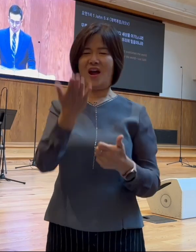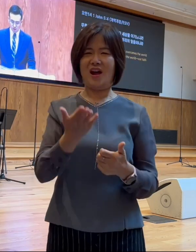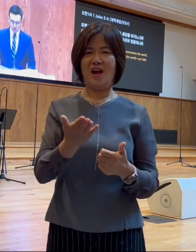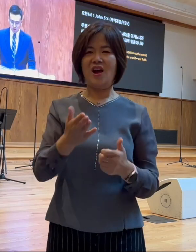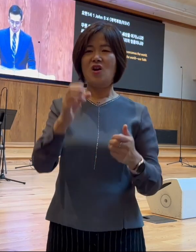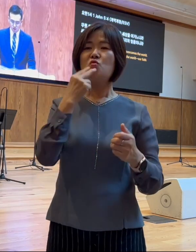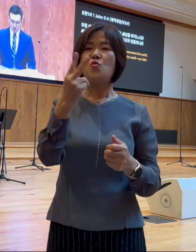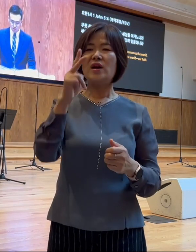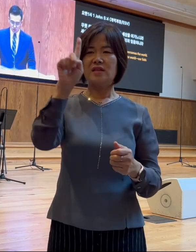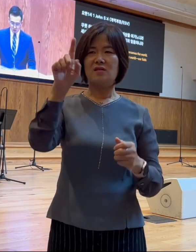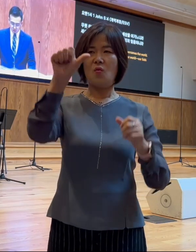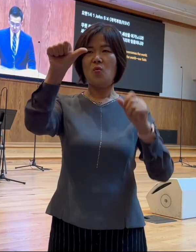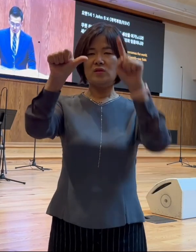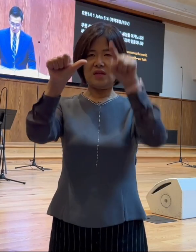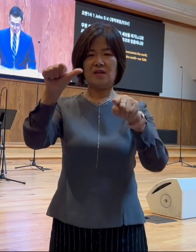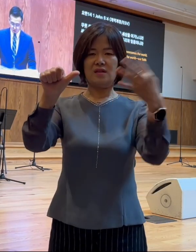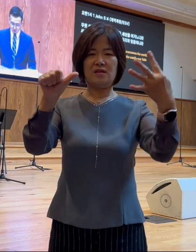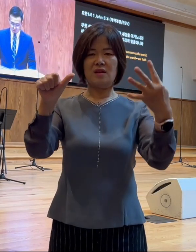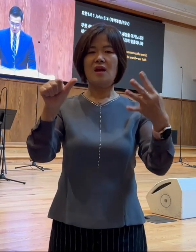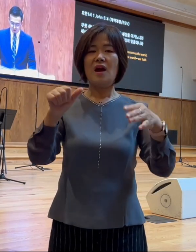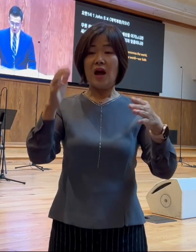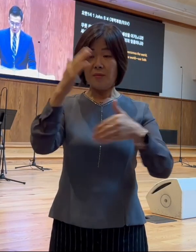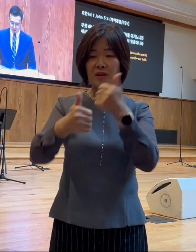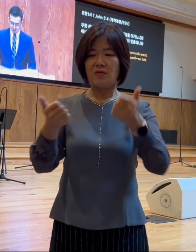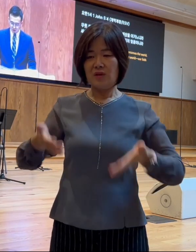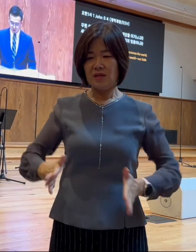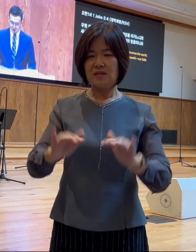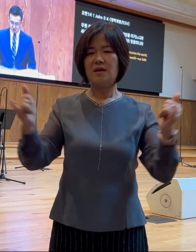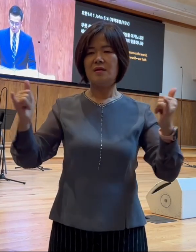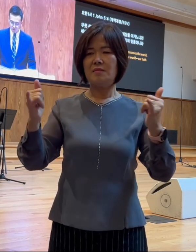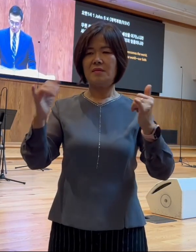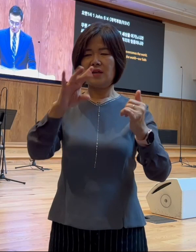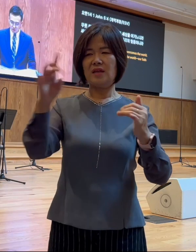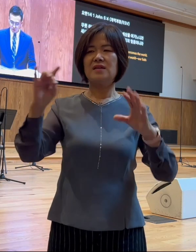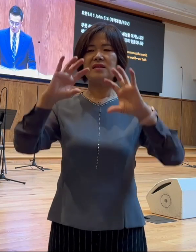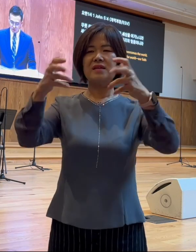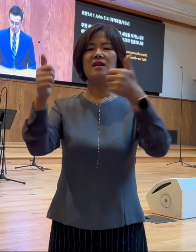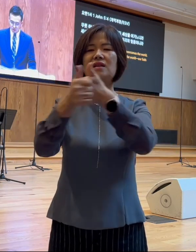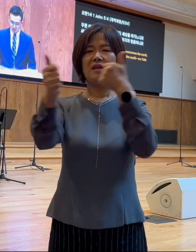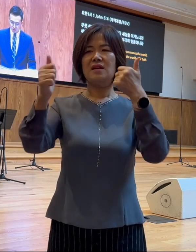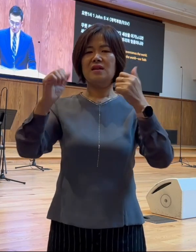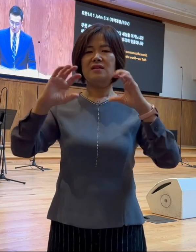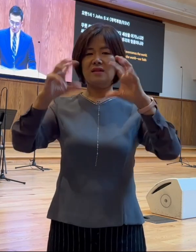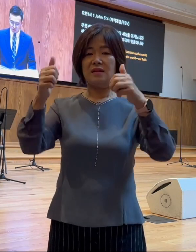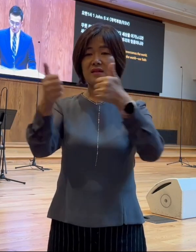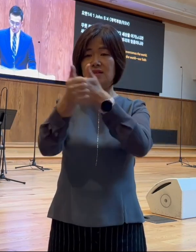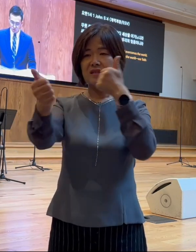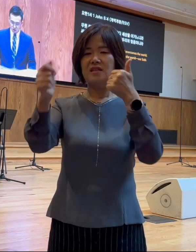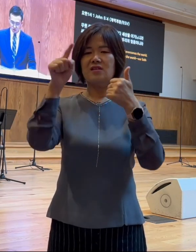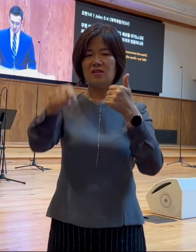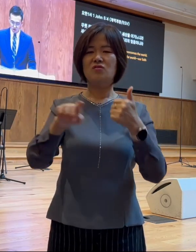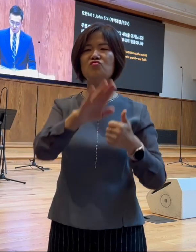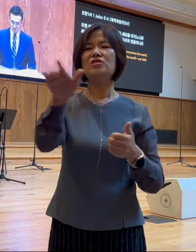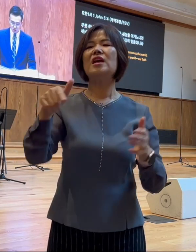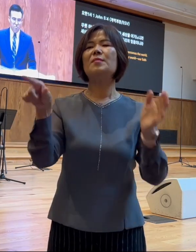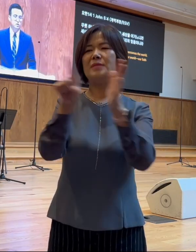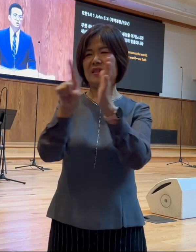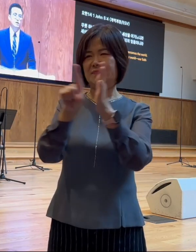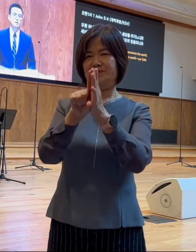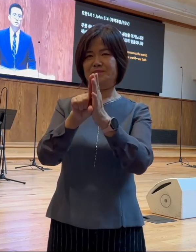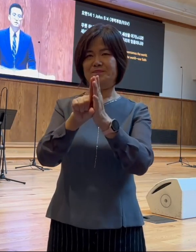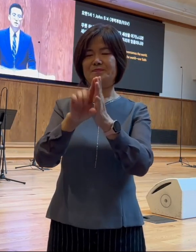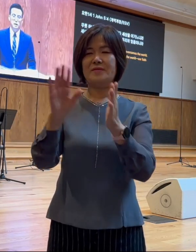5장 4절에 무릇 하나님께로부터 난 자마다 세상을 이기느니라. 세상을 이기는 승리는 이것이니 우리의